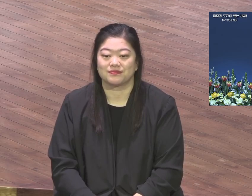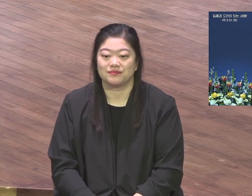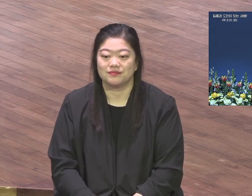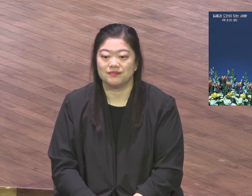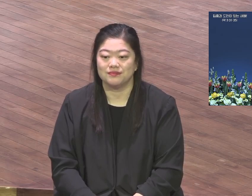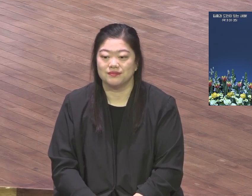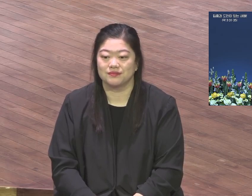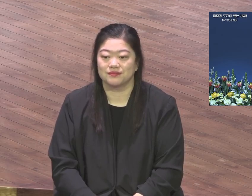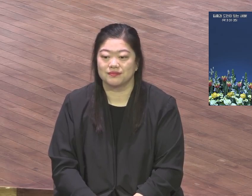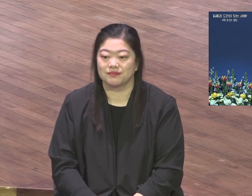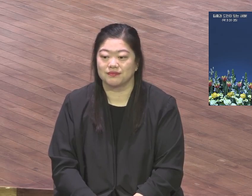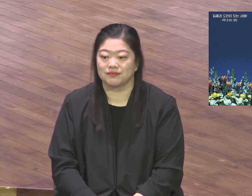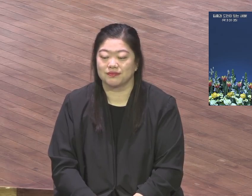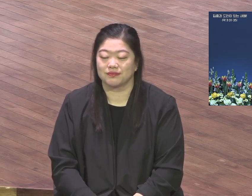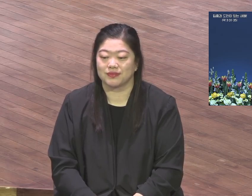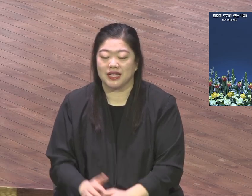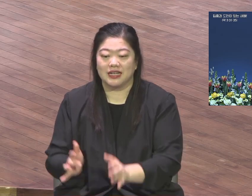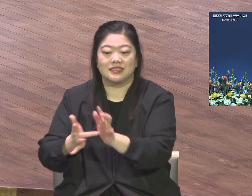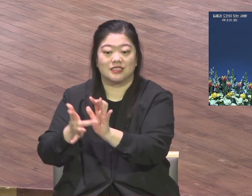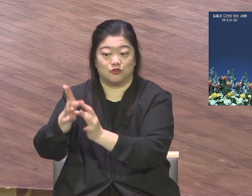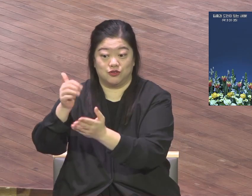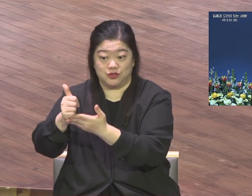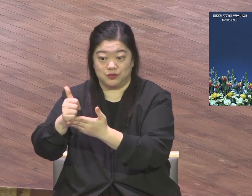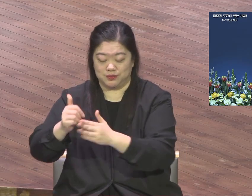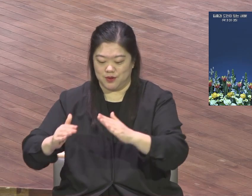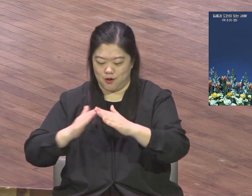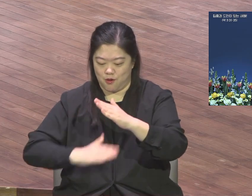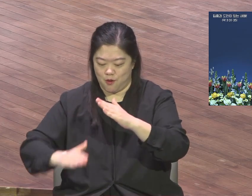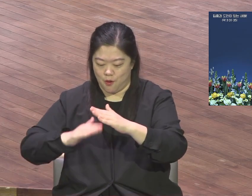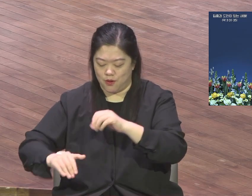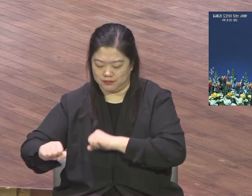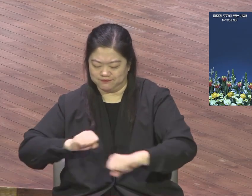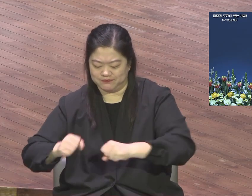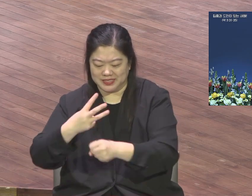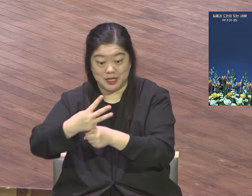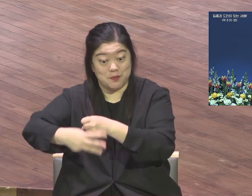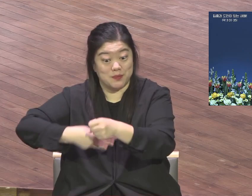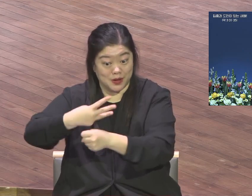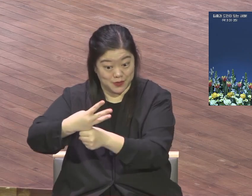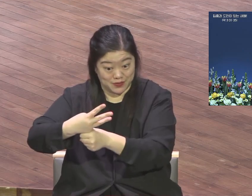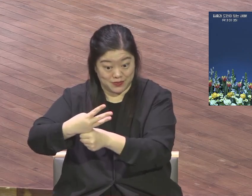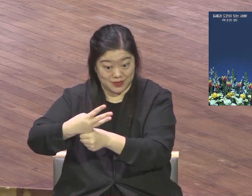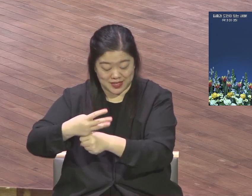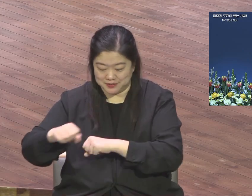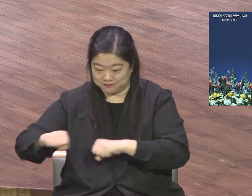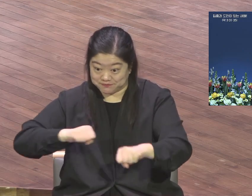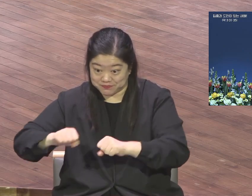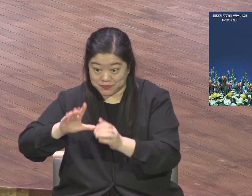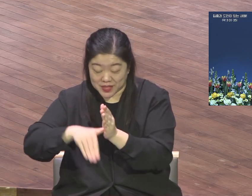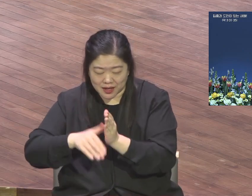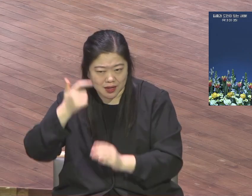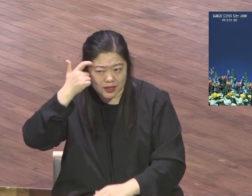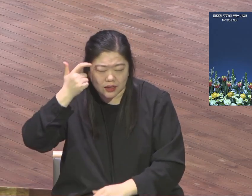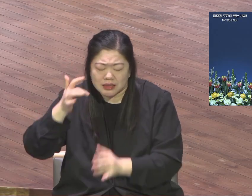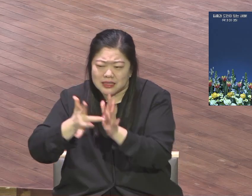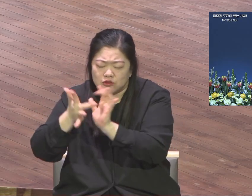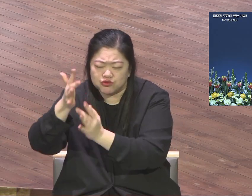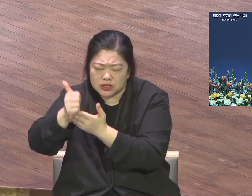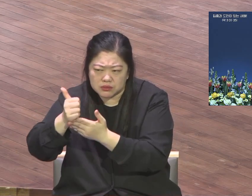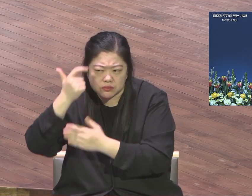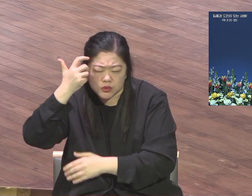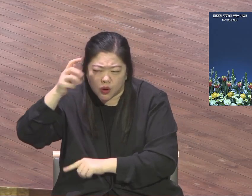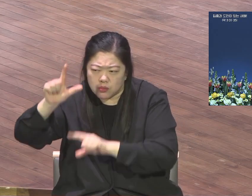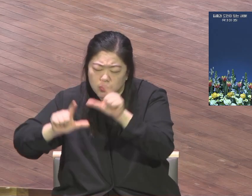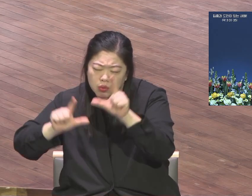본문에 보니까 예수님께서 공생의 사역을 하시면서 보여주신 영적 자세, 예수님의 영적 자세가 여기 나와 있어요.